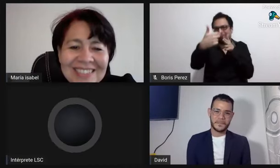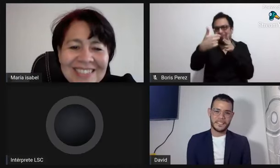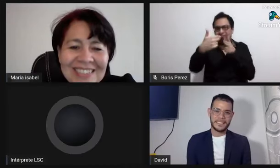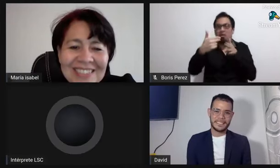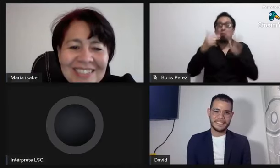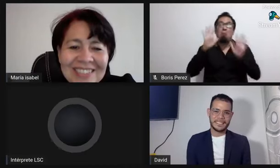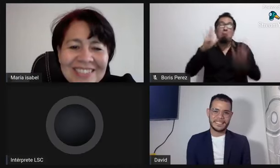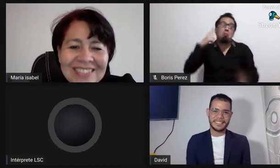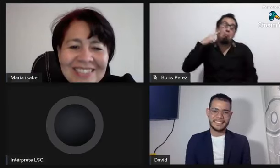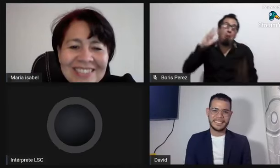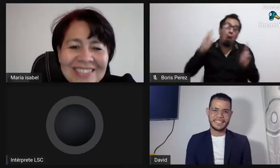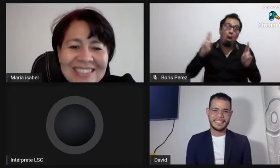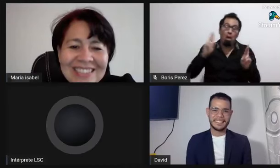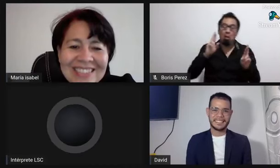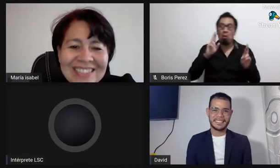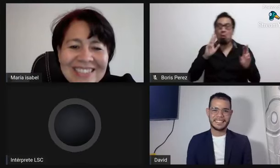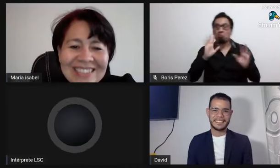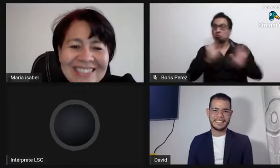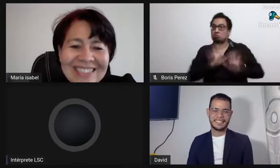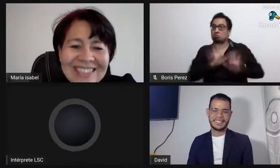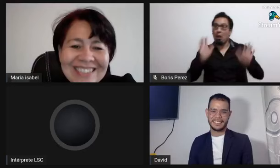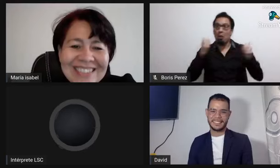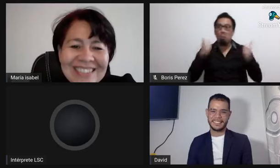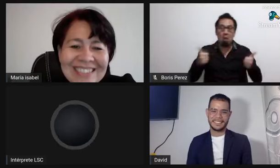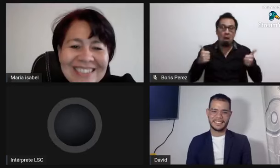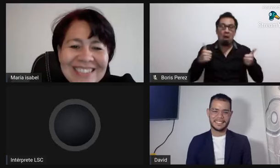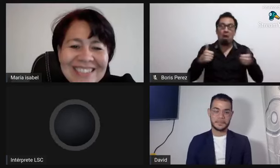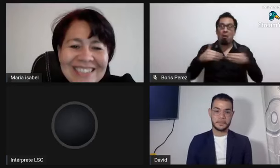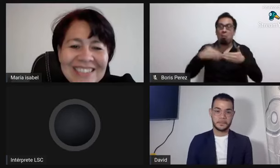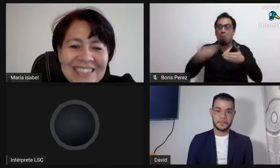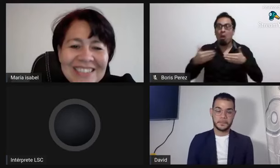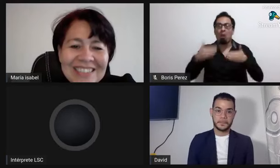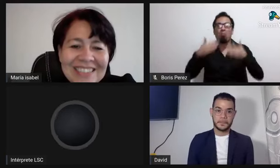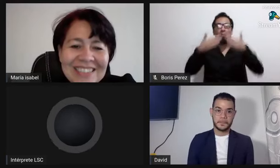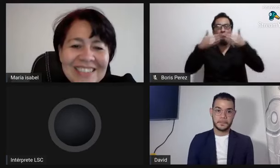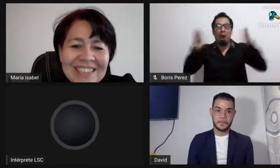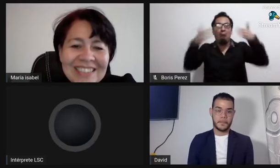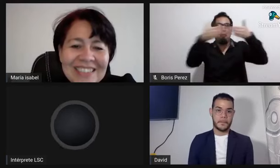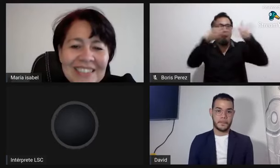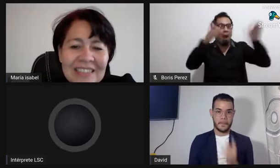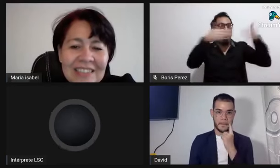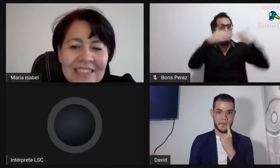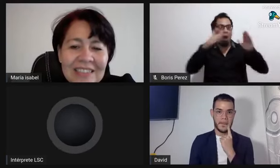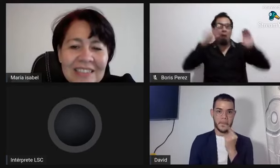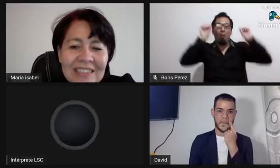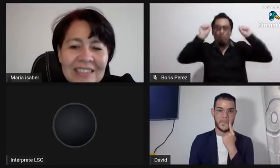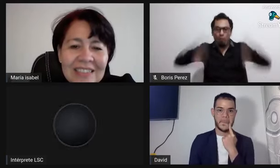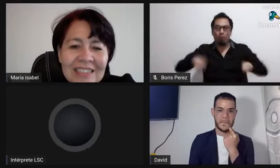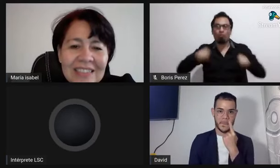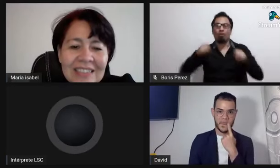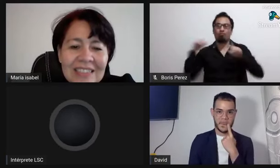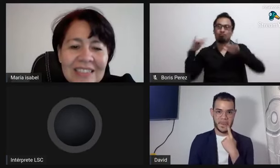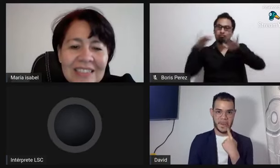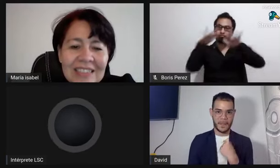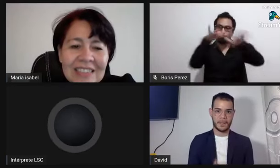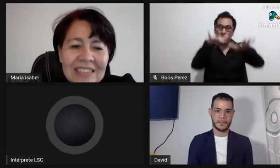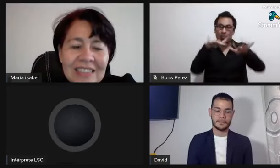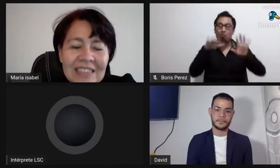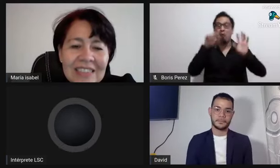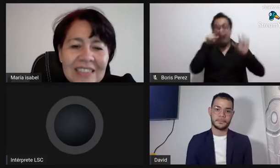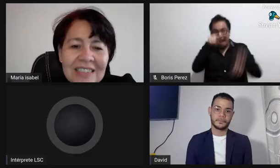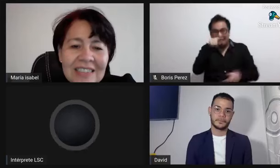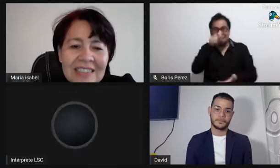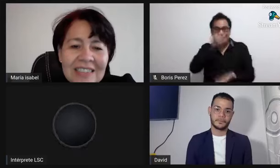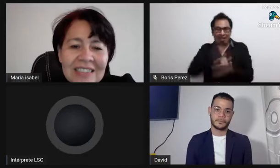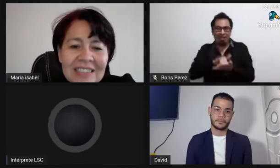Bueno, pues por la situación del coronavirus, en este momento tuvimos que adaptarnos a la tecnología y hacer estas tertulias a través de la virtualidad,